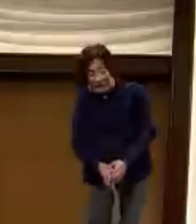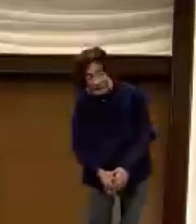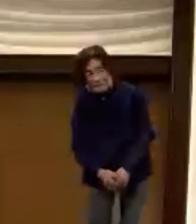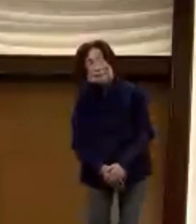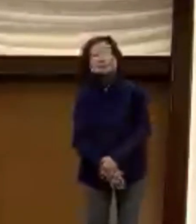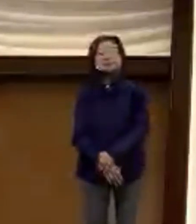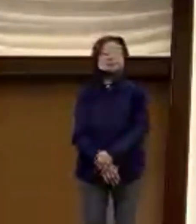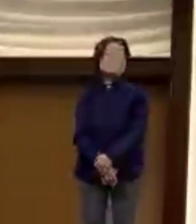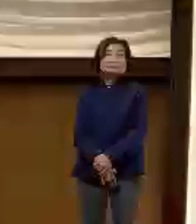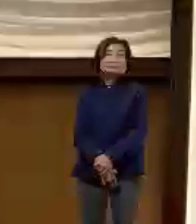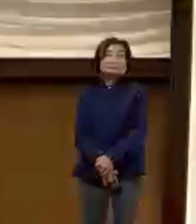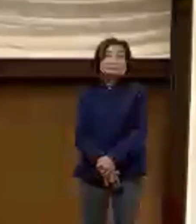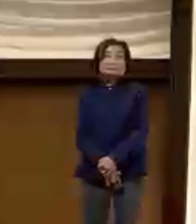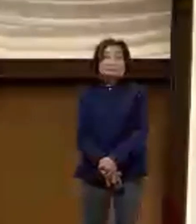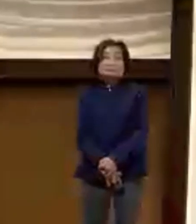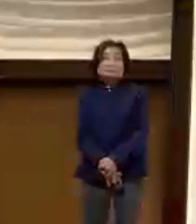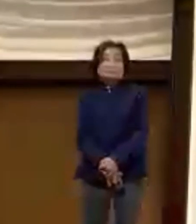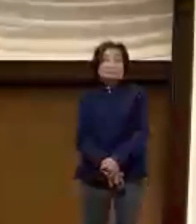します。